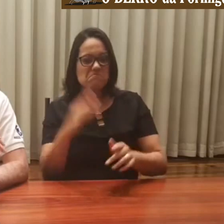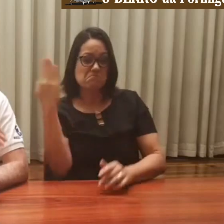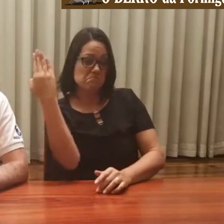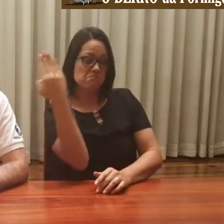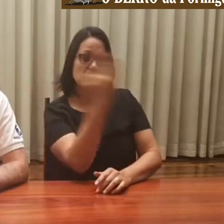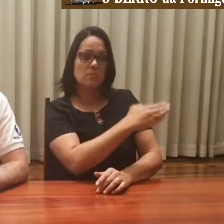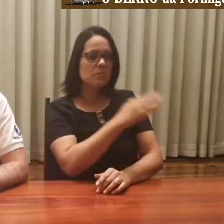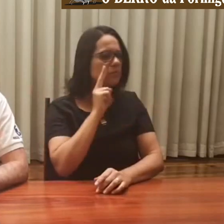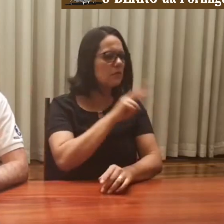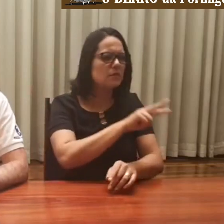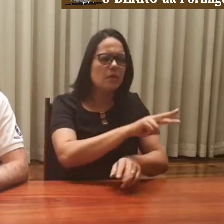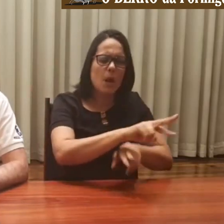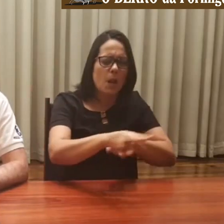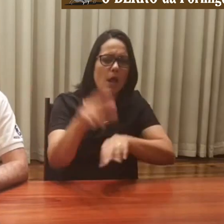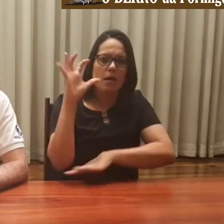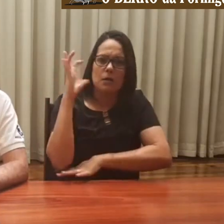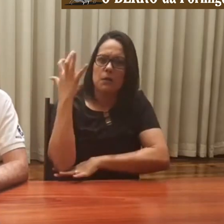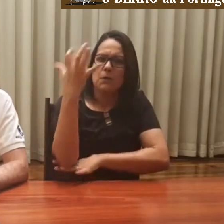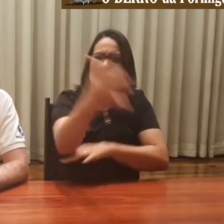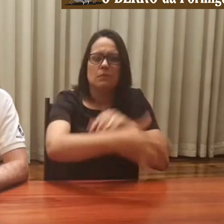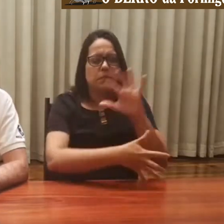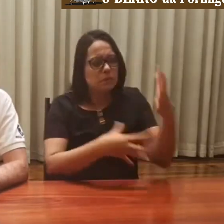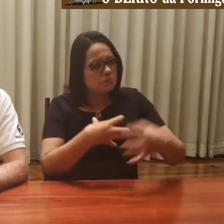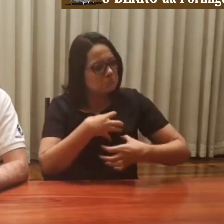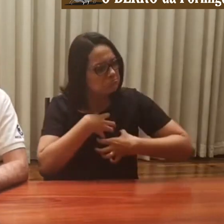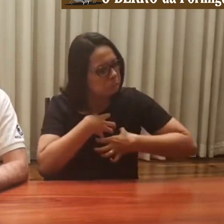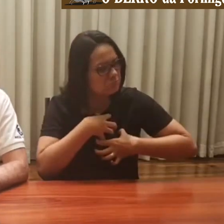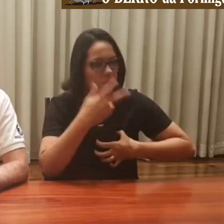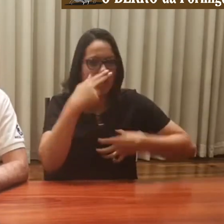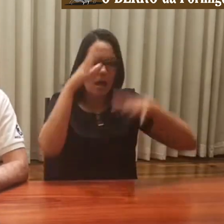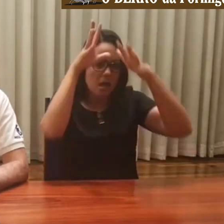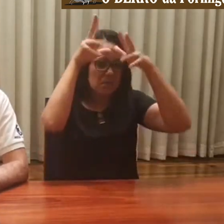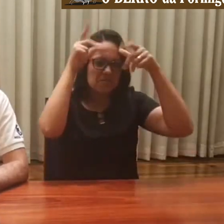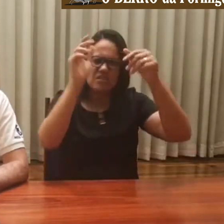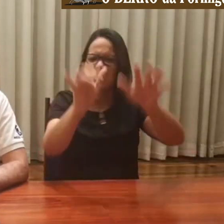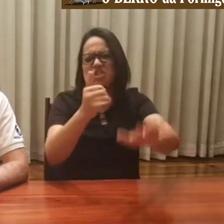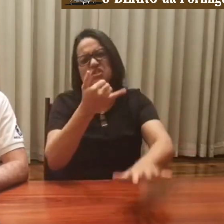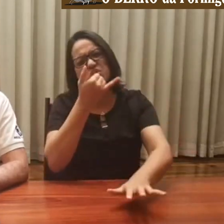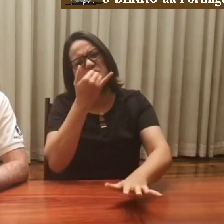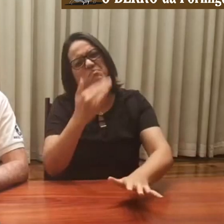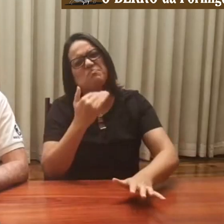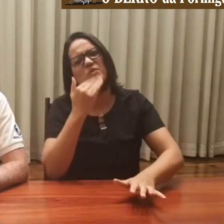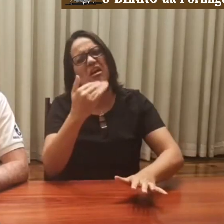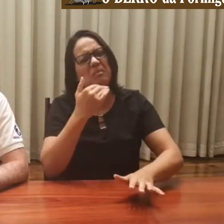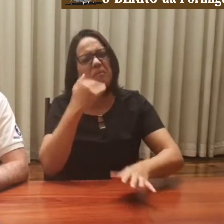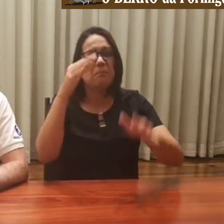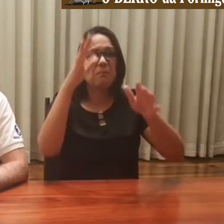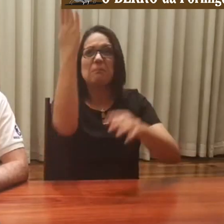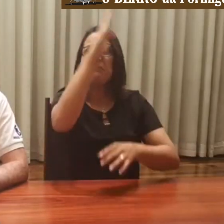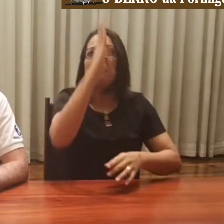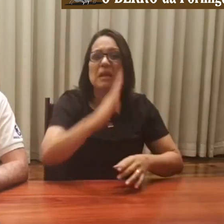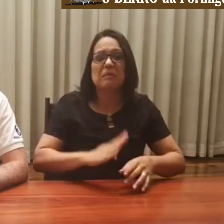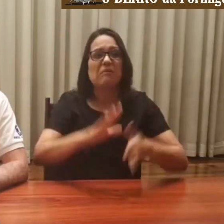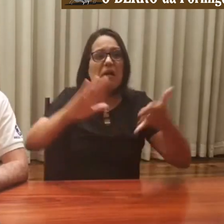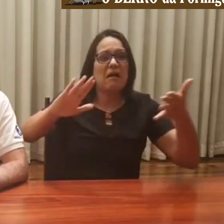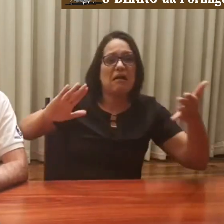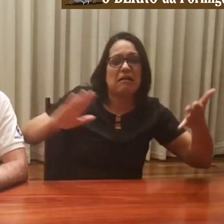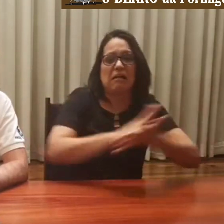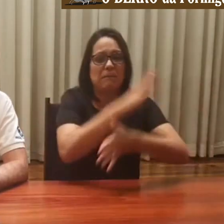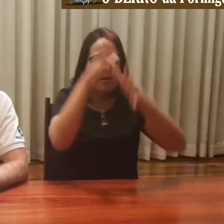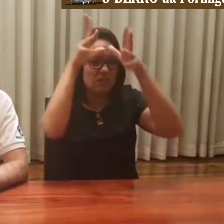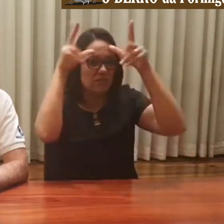uma imensidão ali a floresta, parece até que você está na Amazônia. Então, isso é conversa para pôr e dormir. Que o Brasil está acabando com a Amazônia, é só